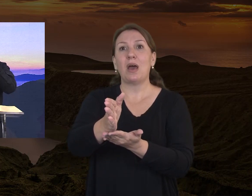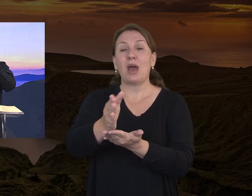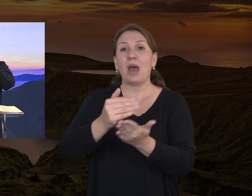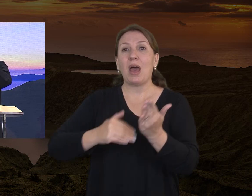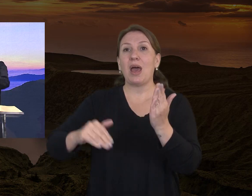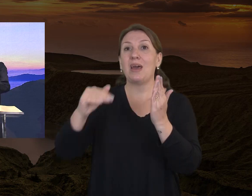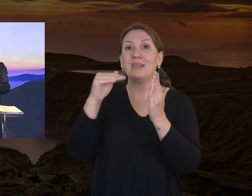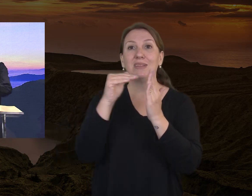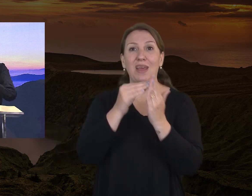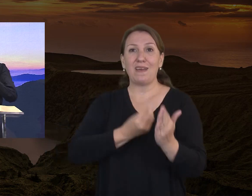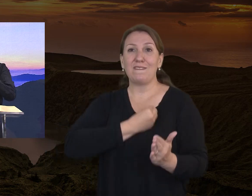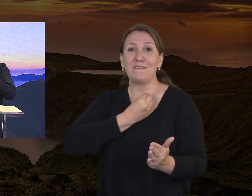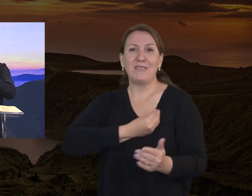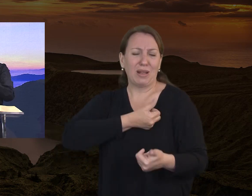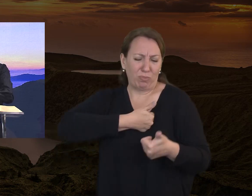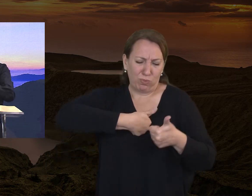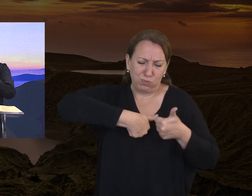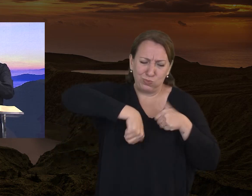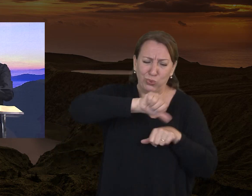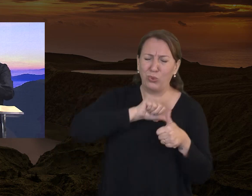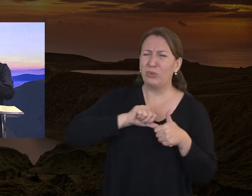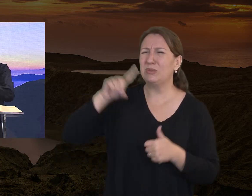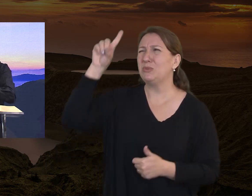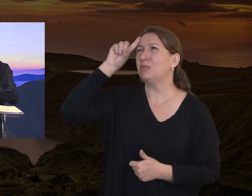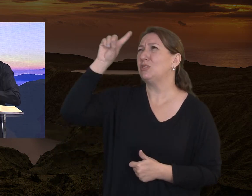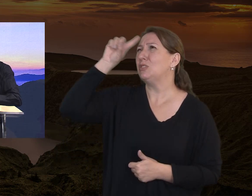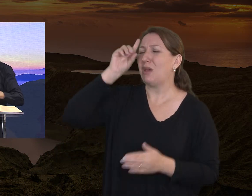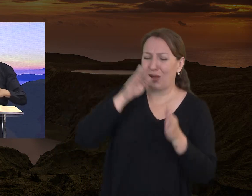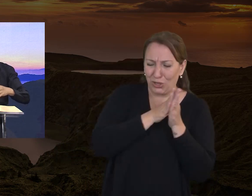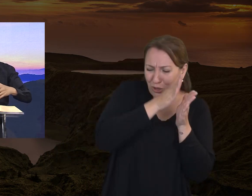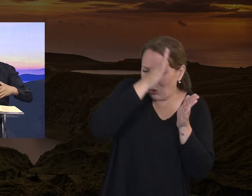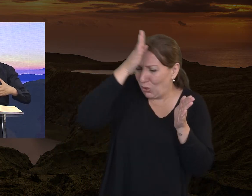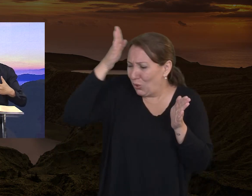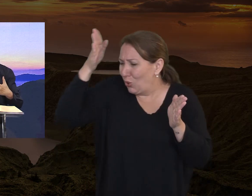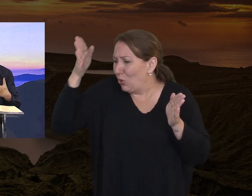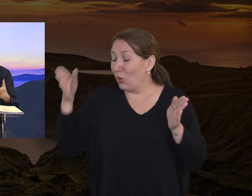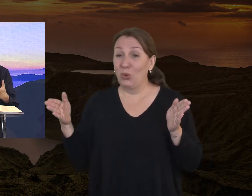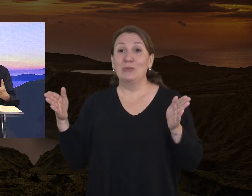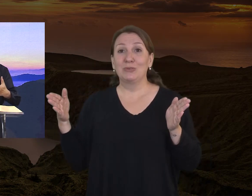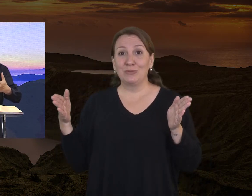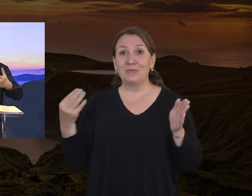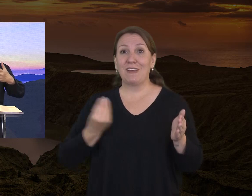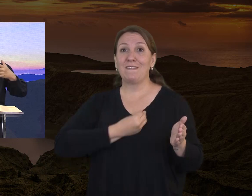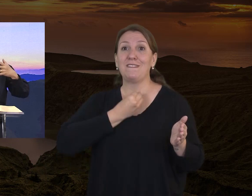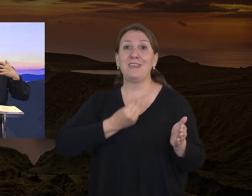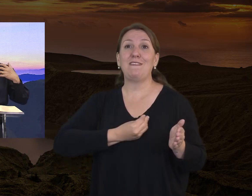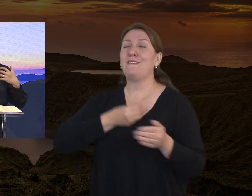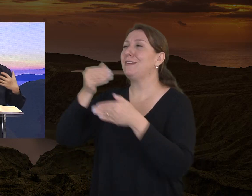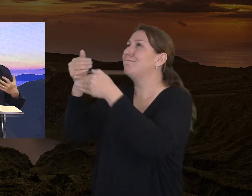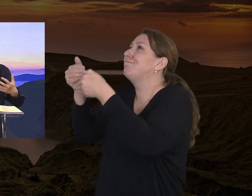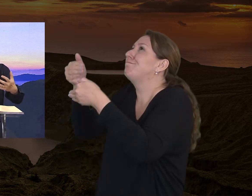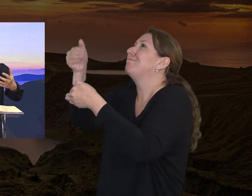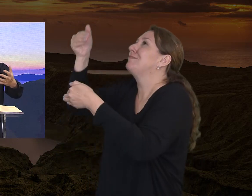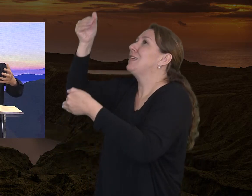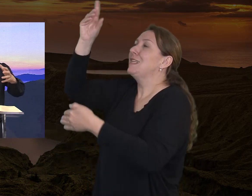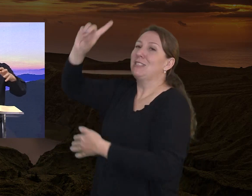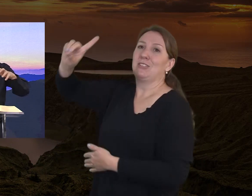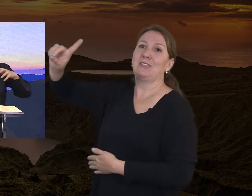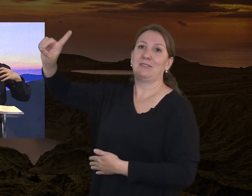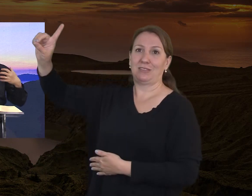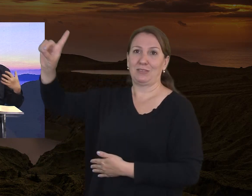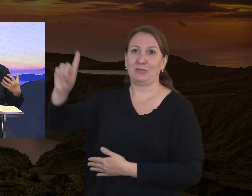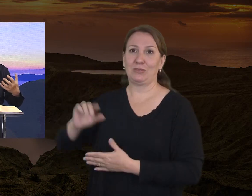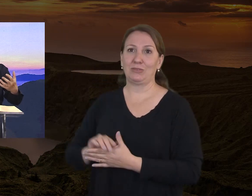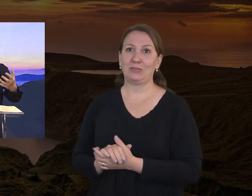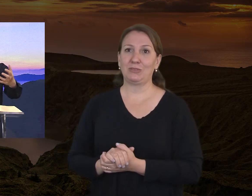você um que vive o dia todo no Santo dos Santos, vivendo na presença